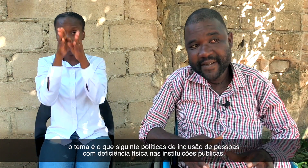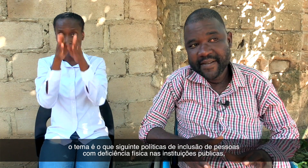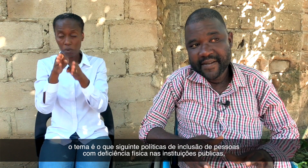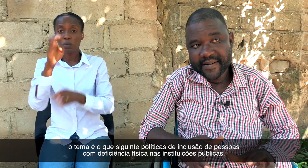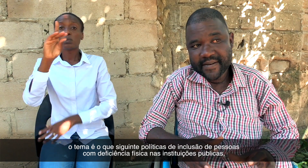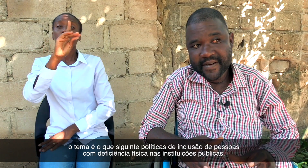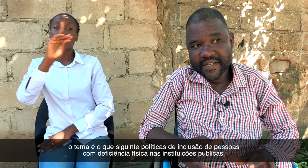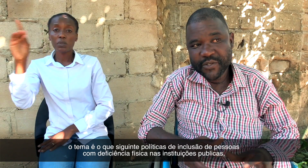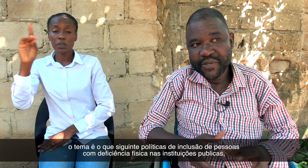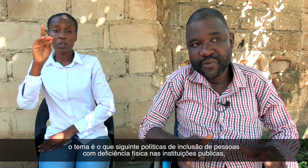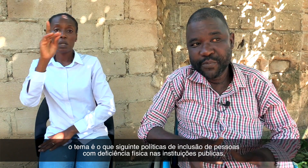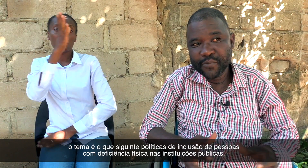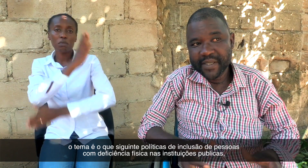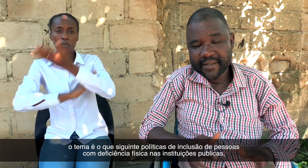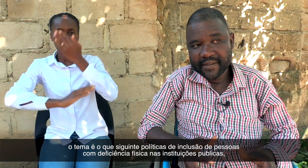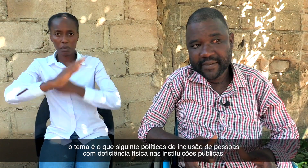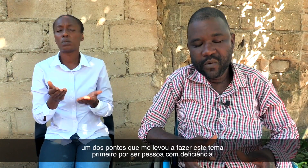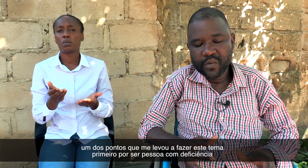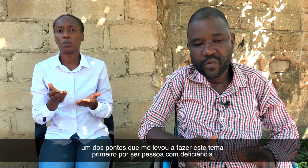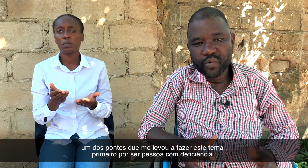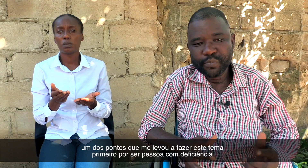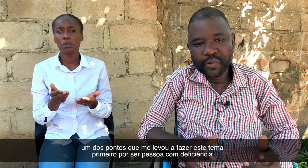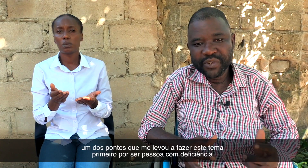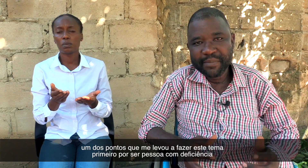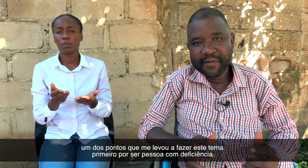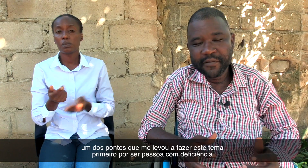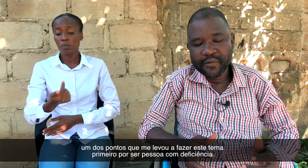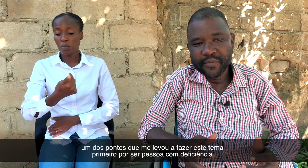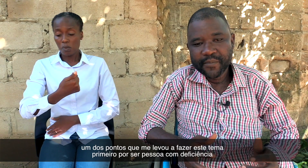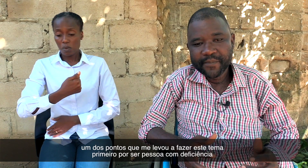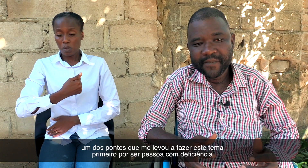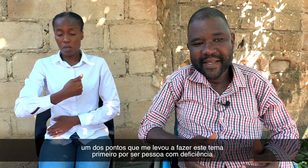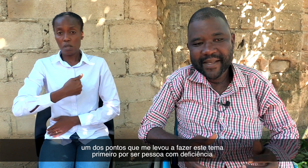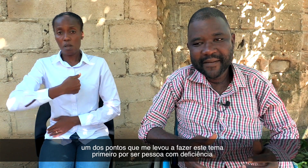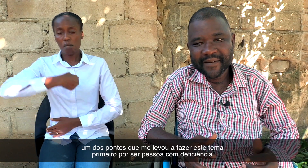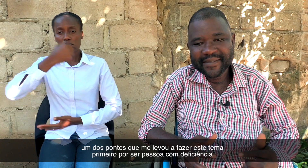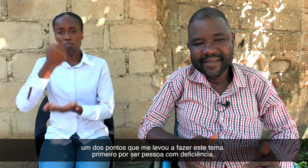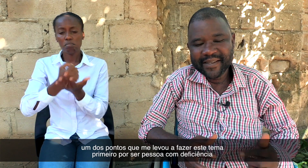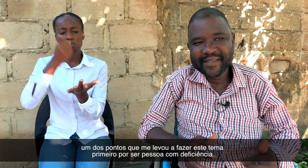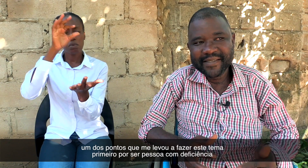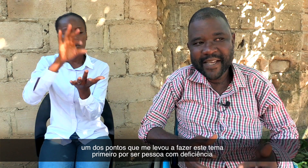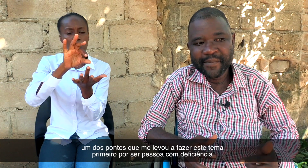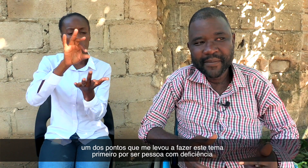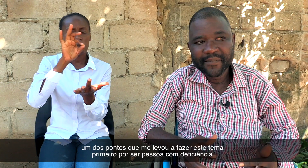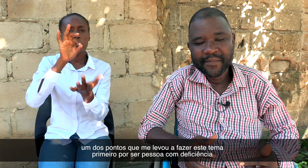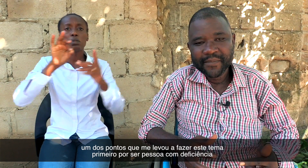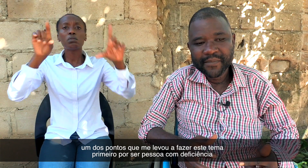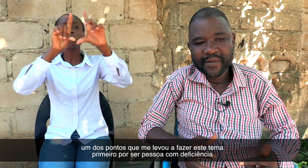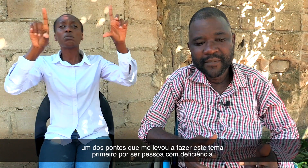física nas instituições públicas. Um dos pontos que me levou a fazer esse